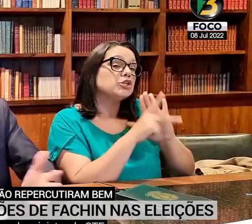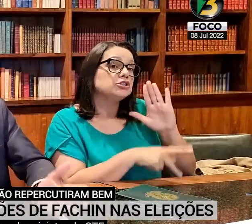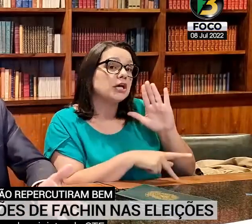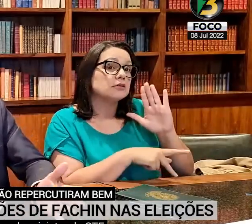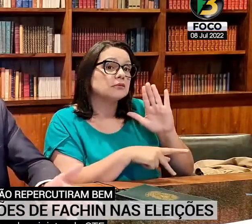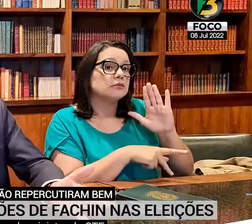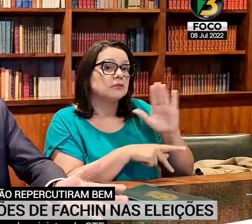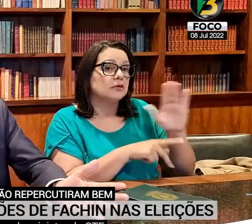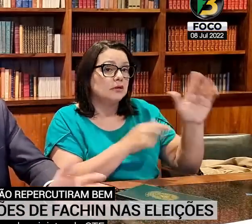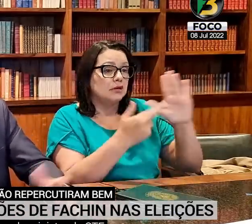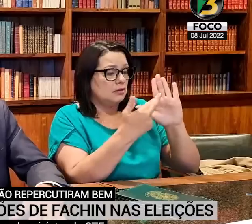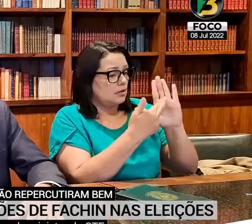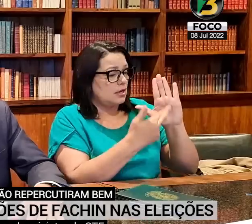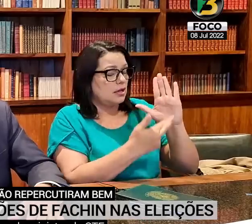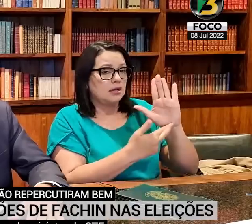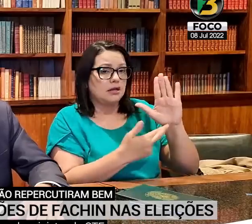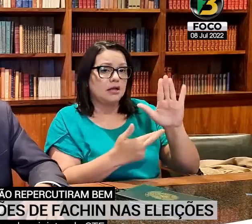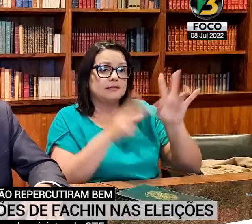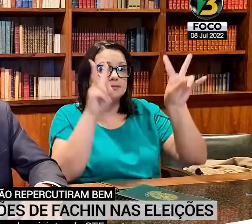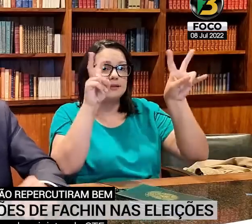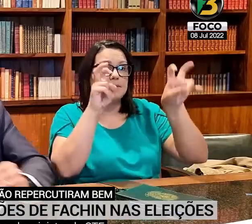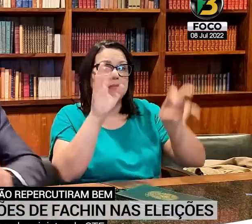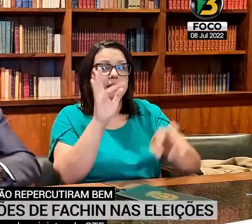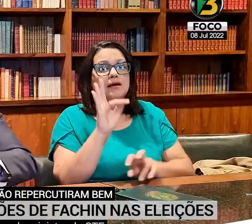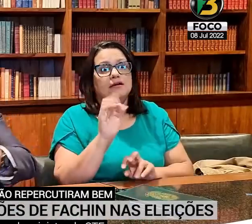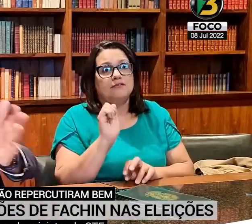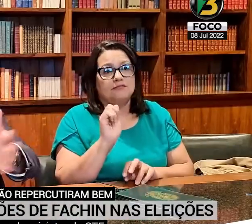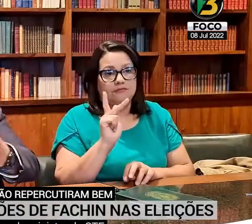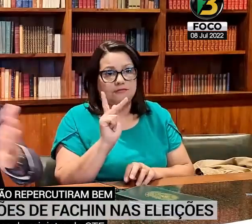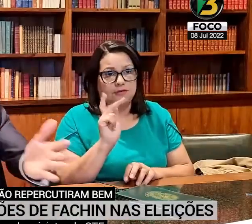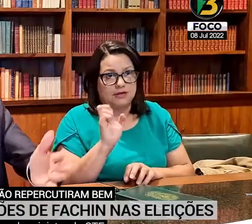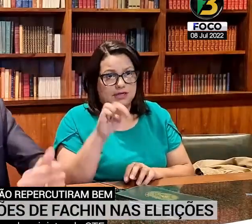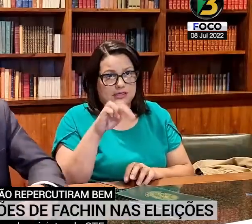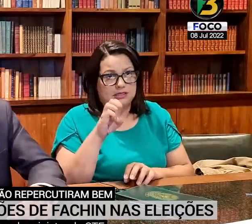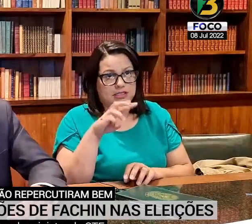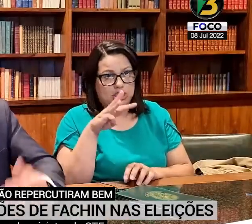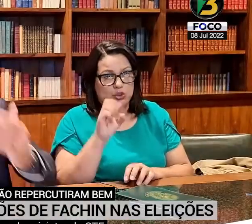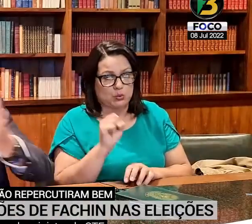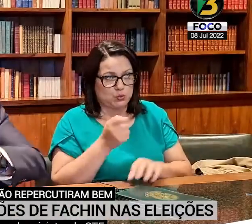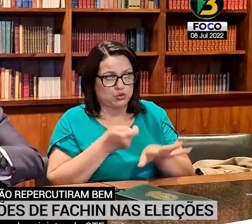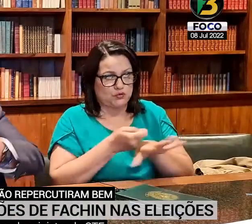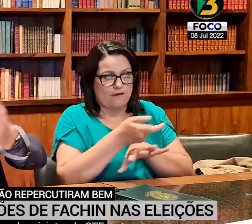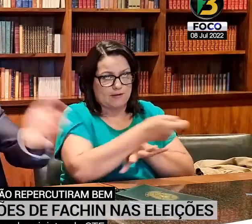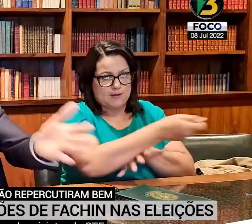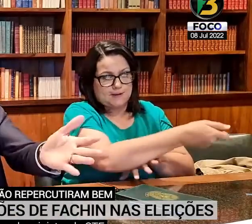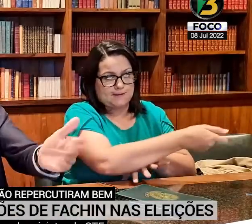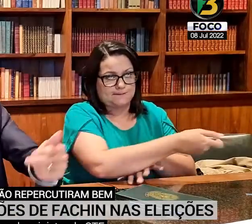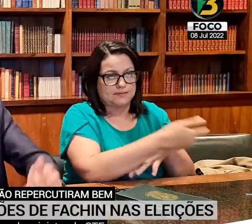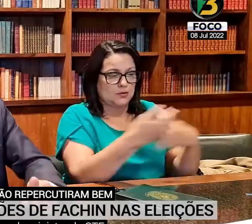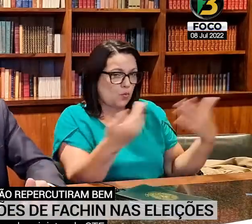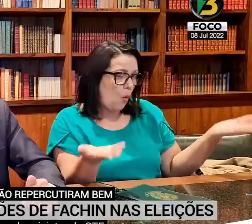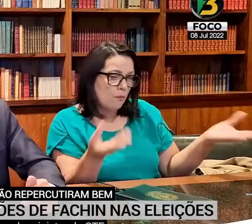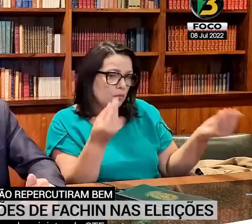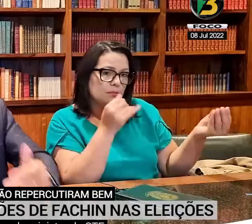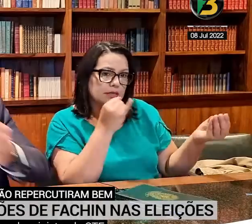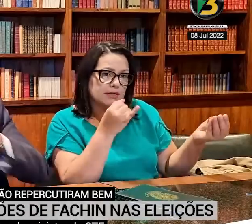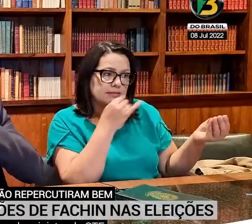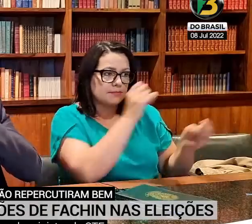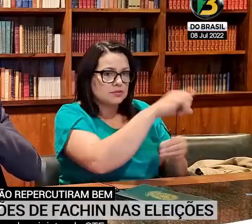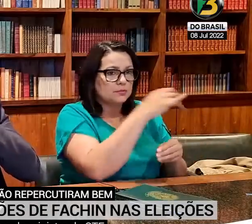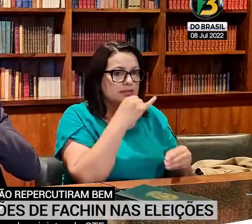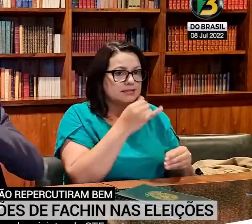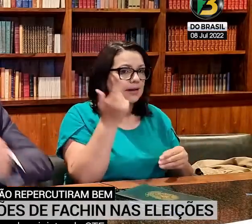esse regulamentar começou de fake News quando é que uma imprensa por exemplo ganha ou perde